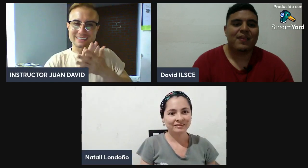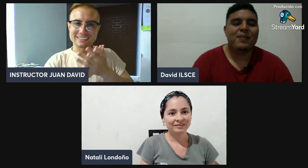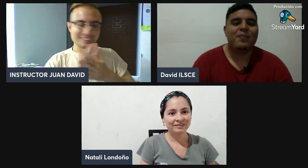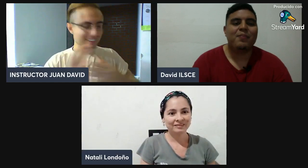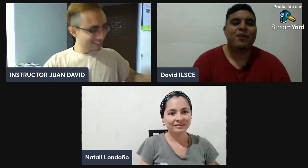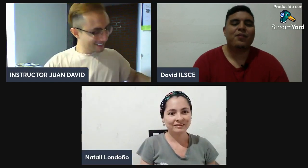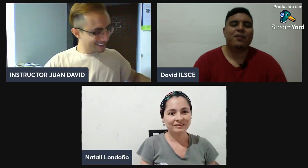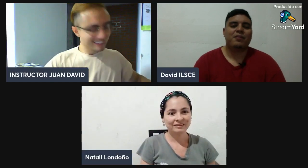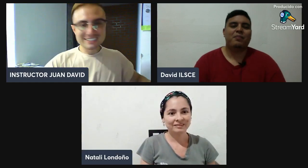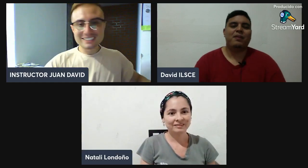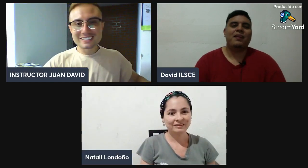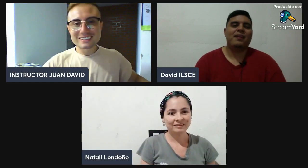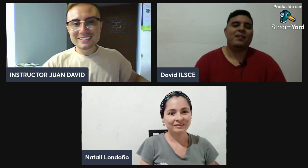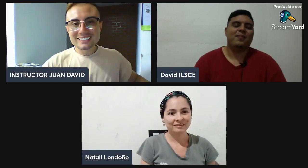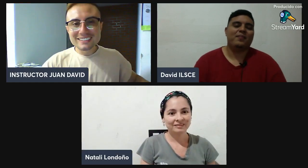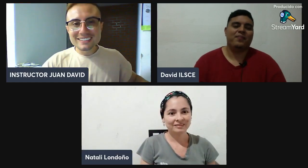Un puercoespín.